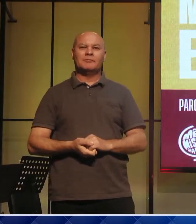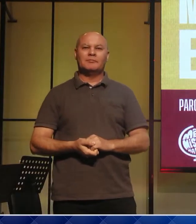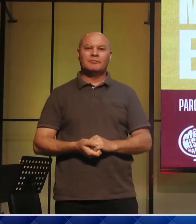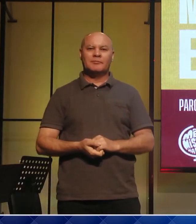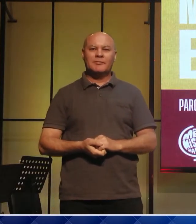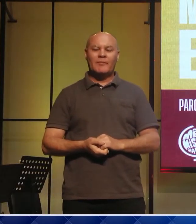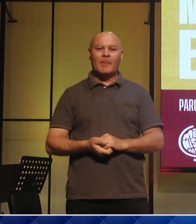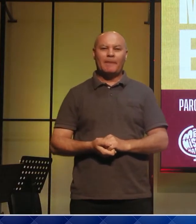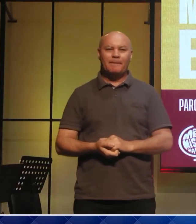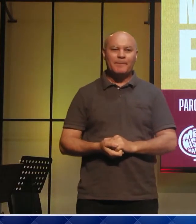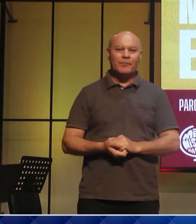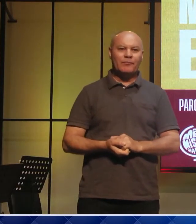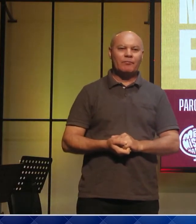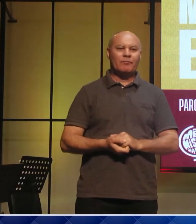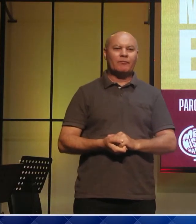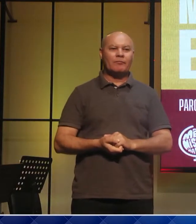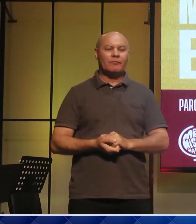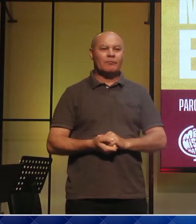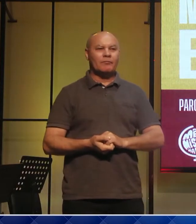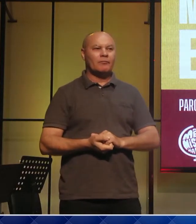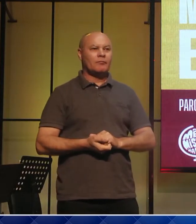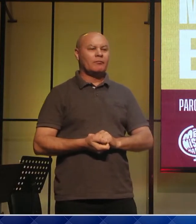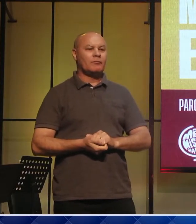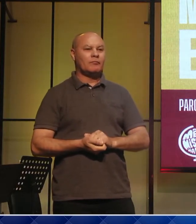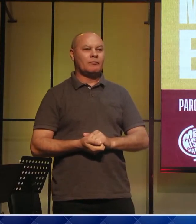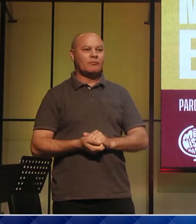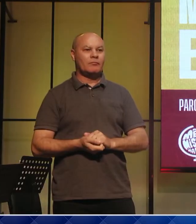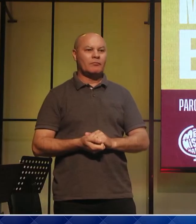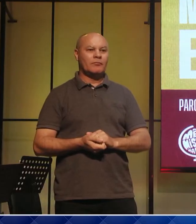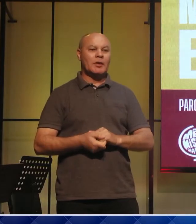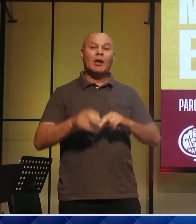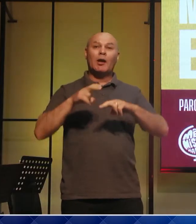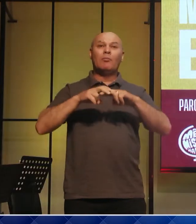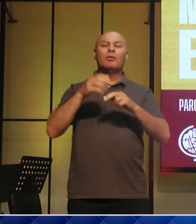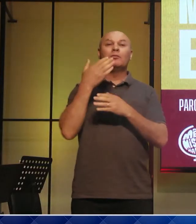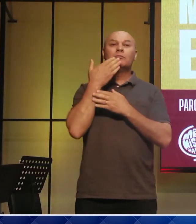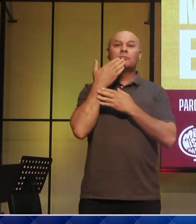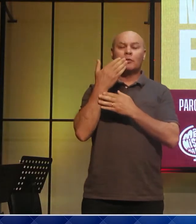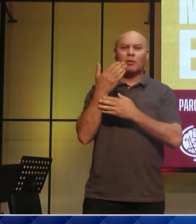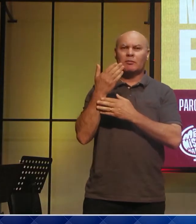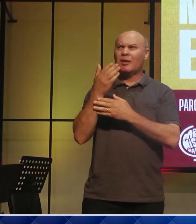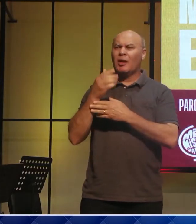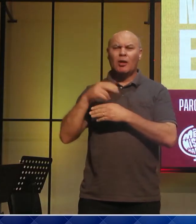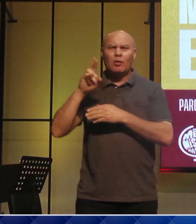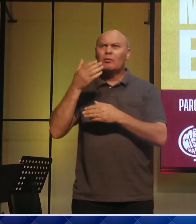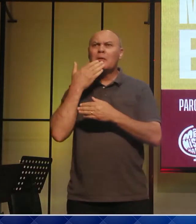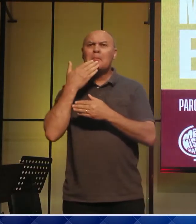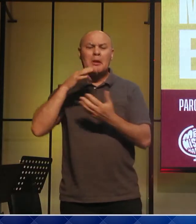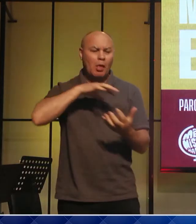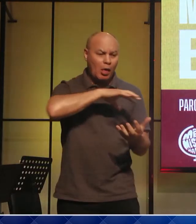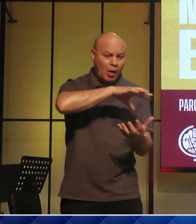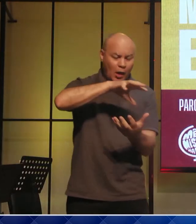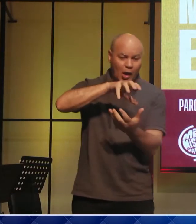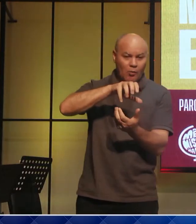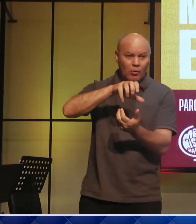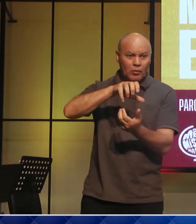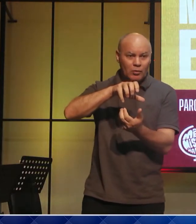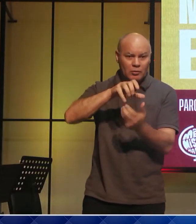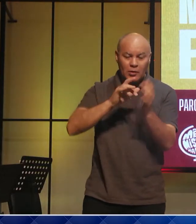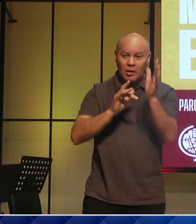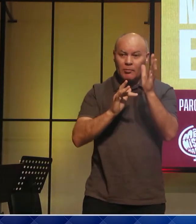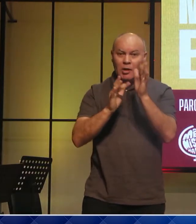É por eles que eu peço. Não peço pelo mundo, mas por aqueles que me deste, porque